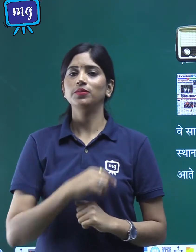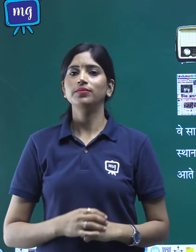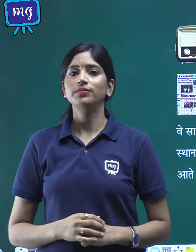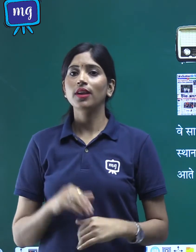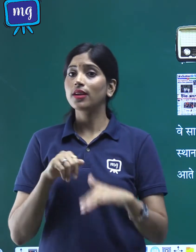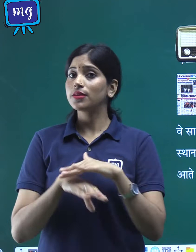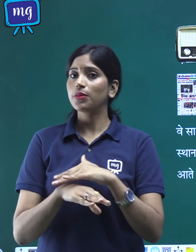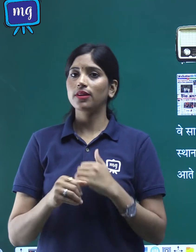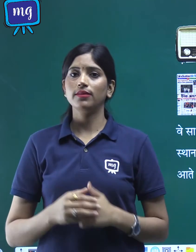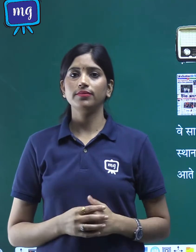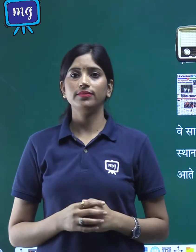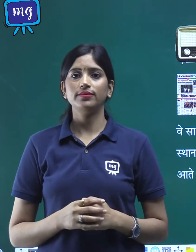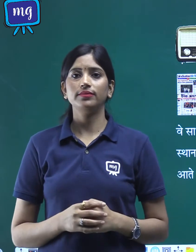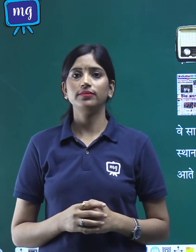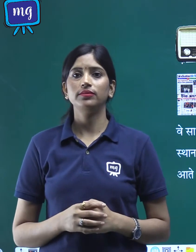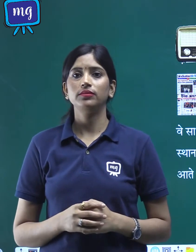इसमें